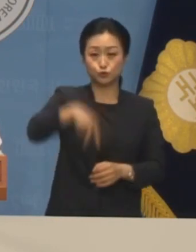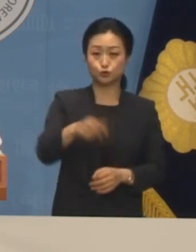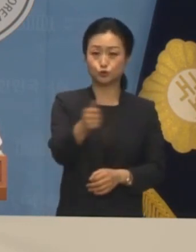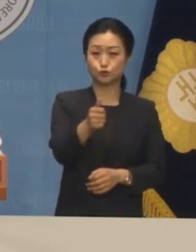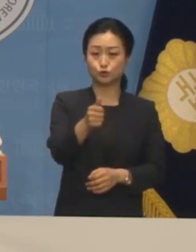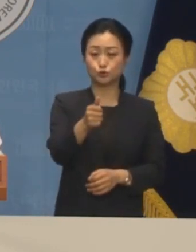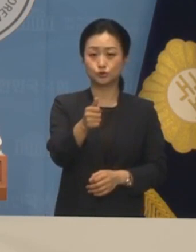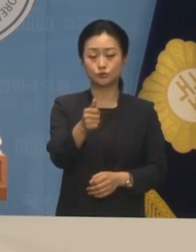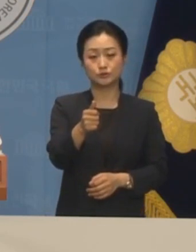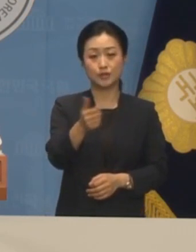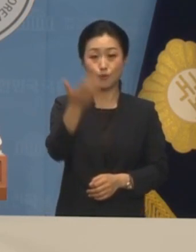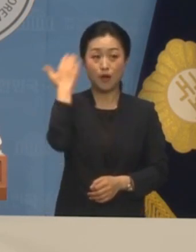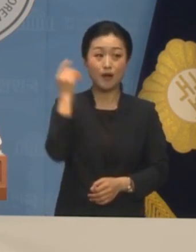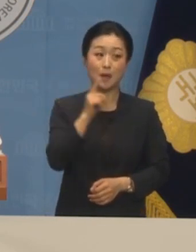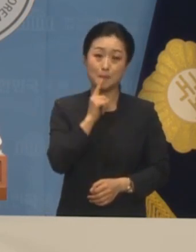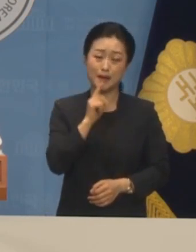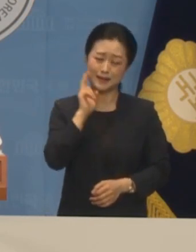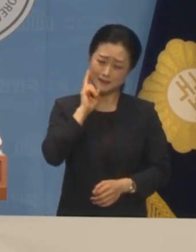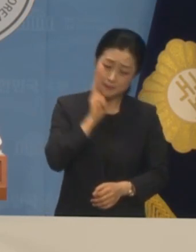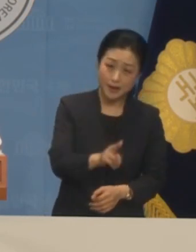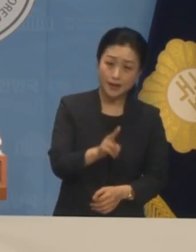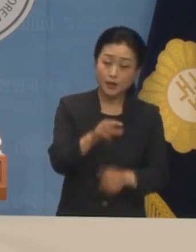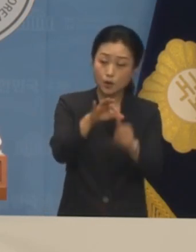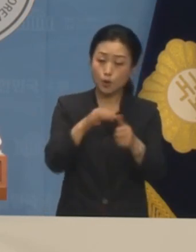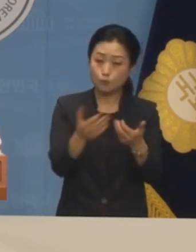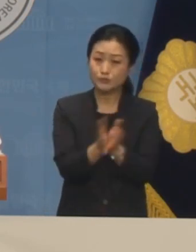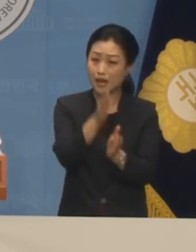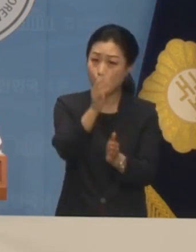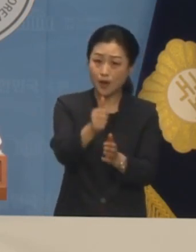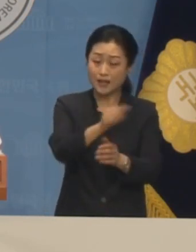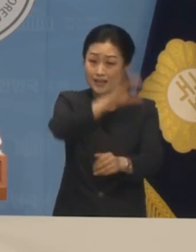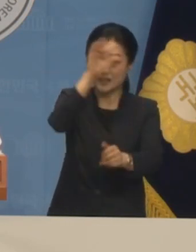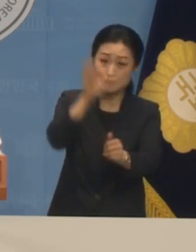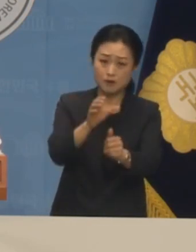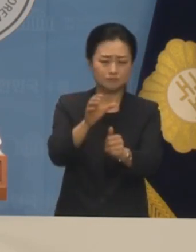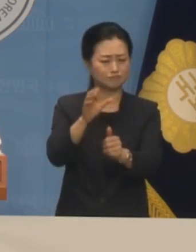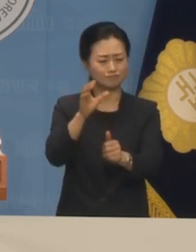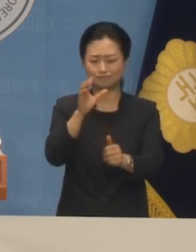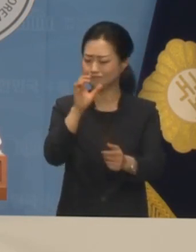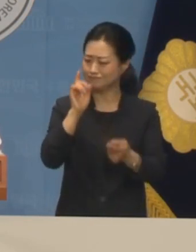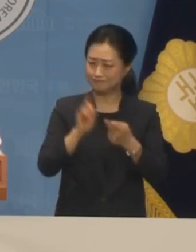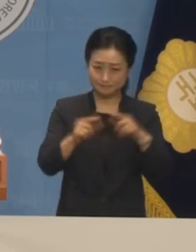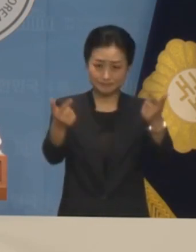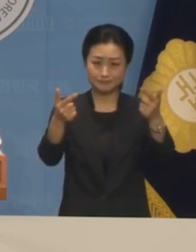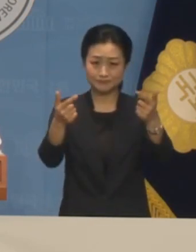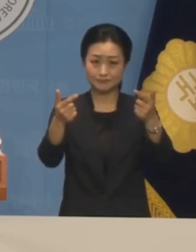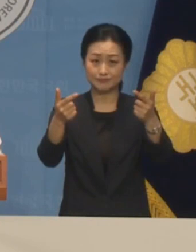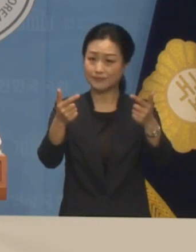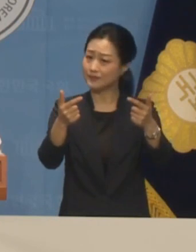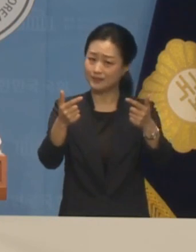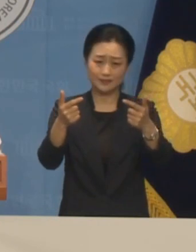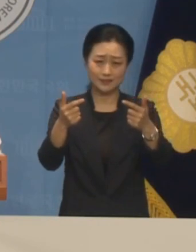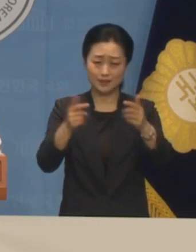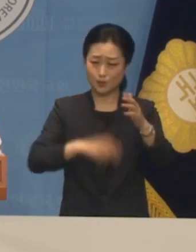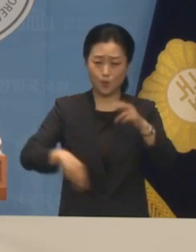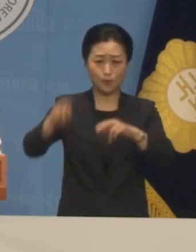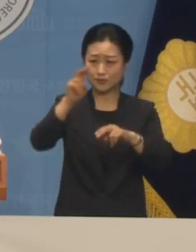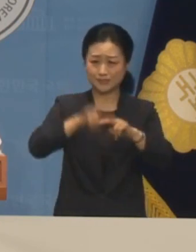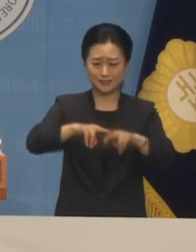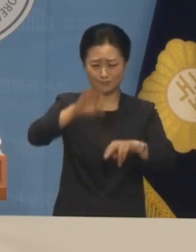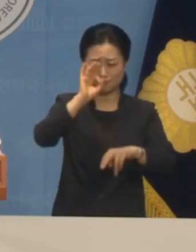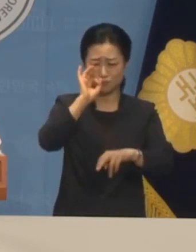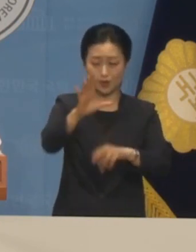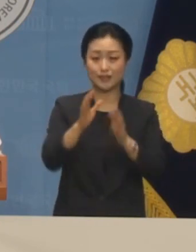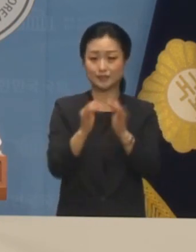인식과 과거 망언은 고용 노동부 장관으로 부적격 인사이고 도저히 공직을 맡아서는 안